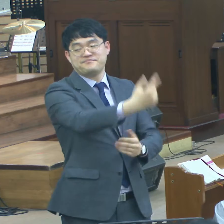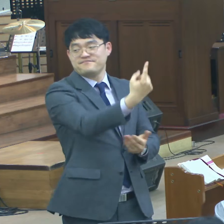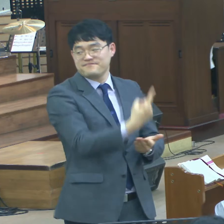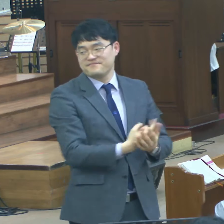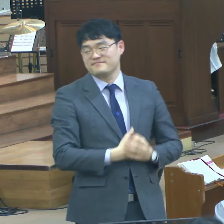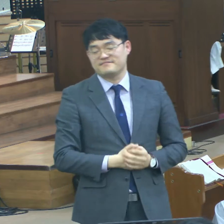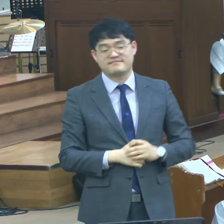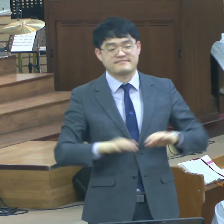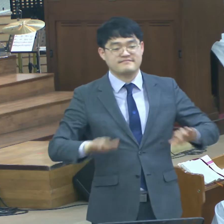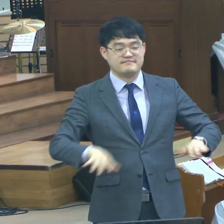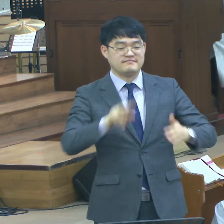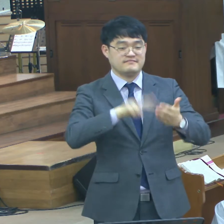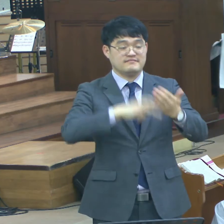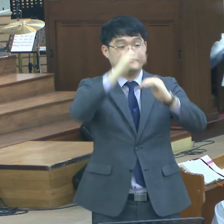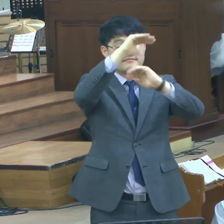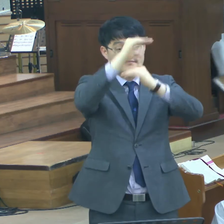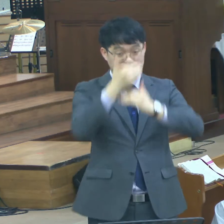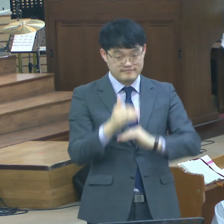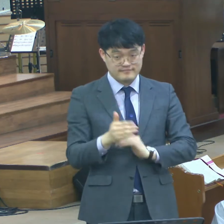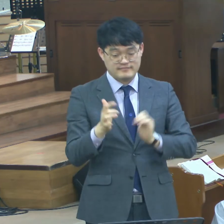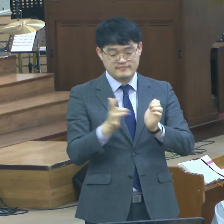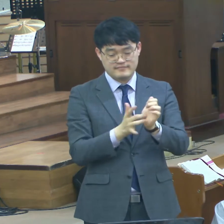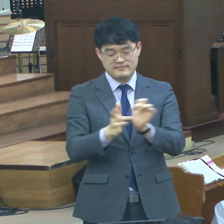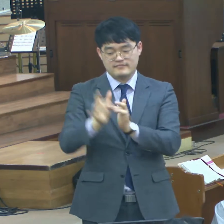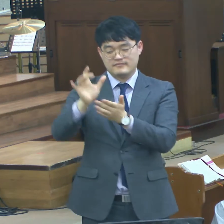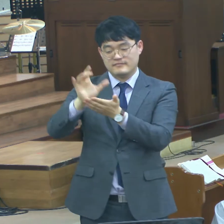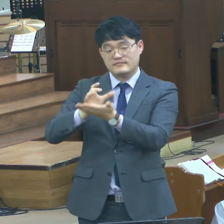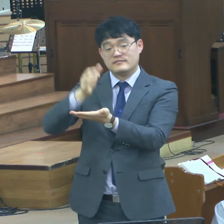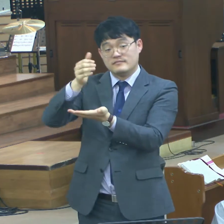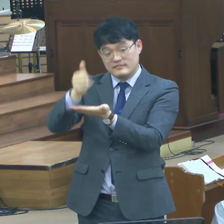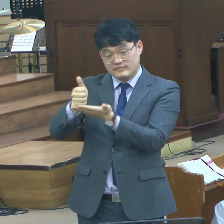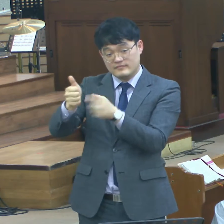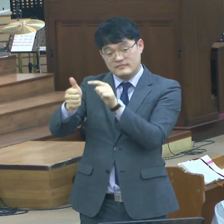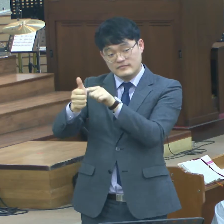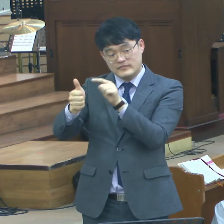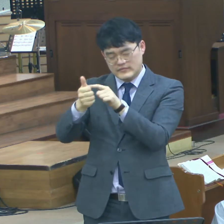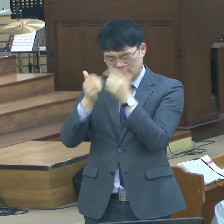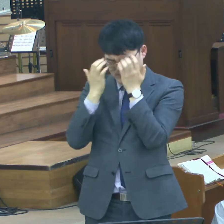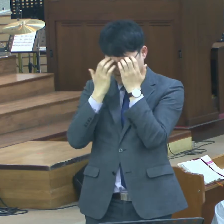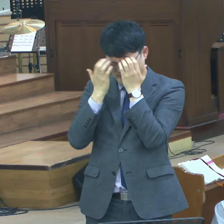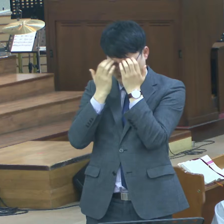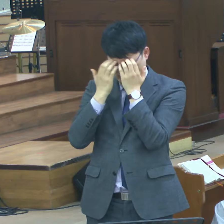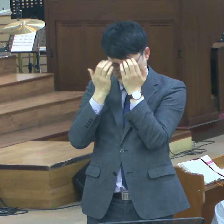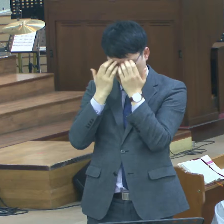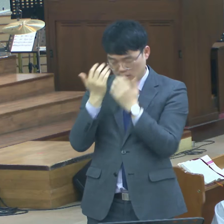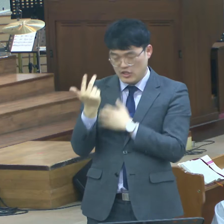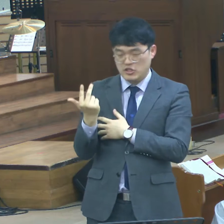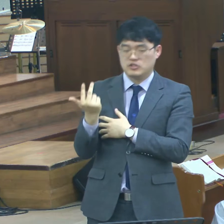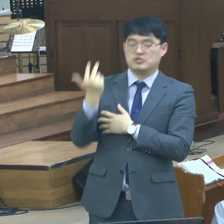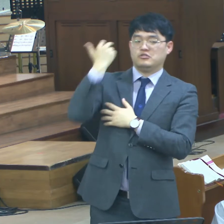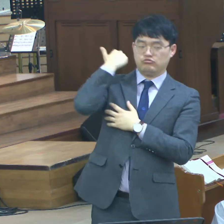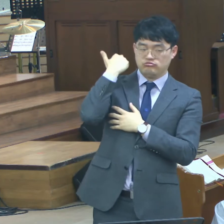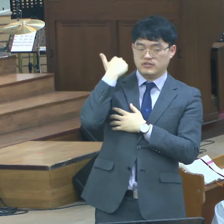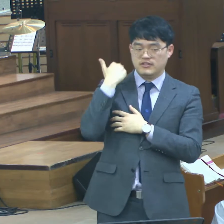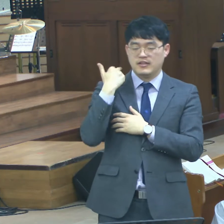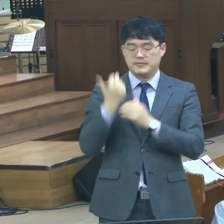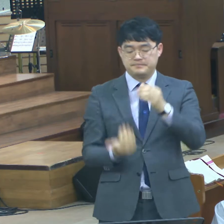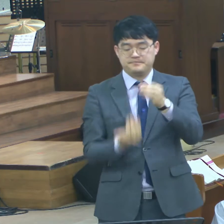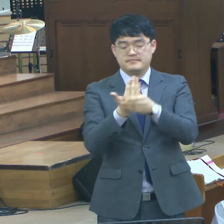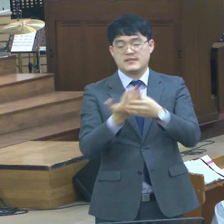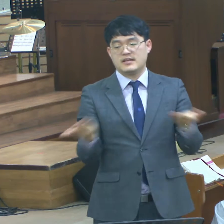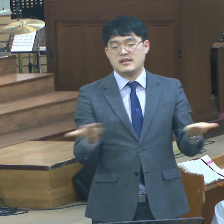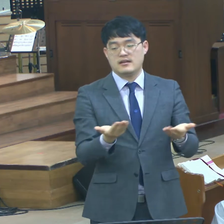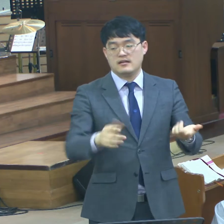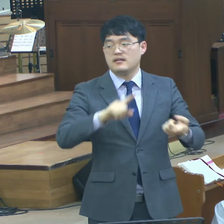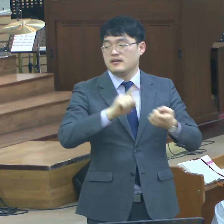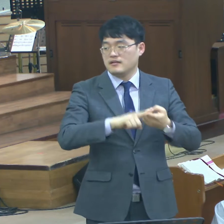본문 말씀은 예수 그리스도의 고난이 있던 한 주간의 앞부분에서 일어난 일을